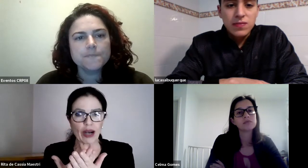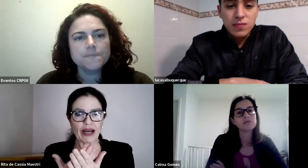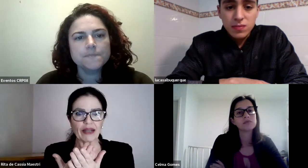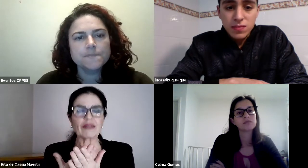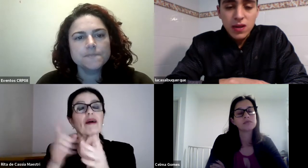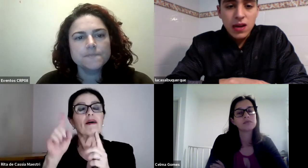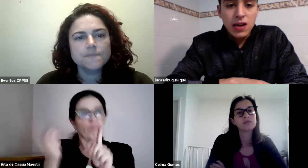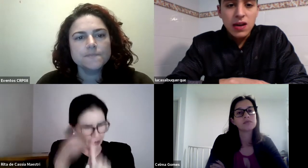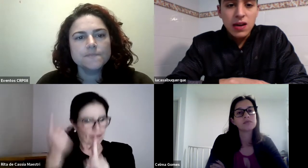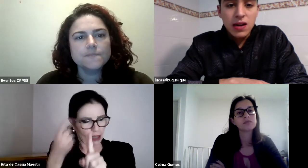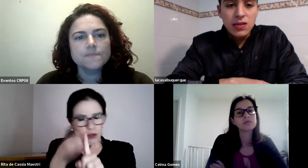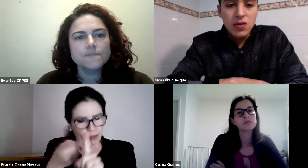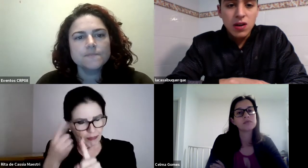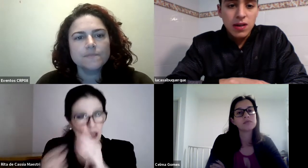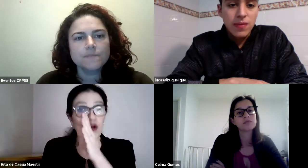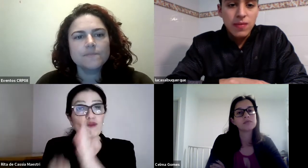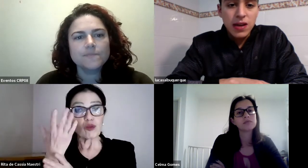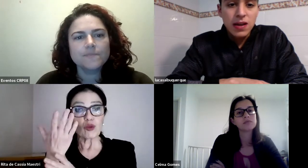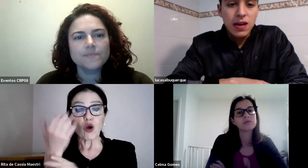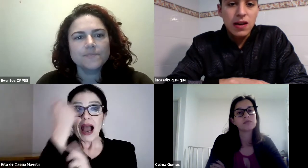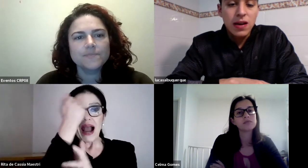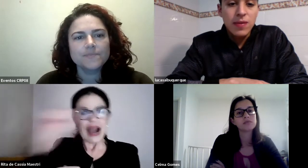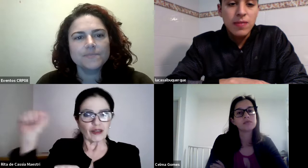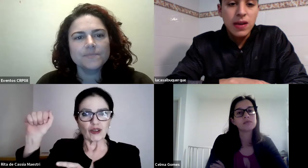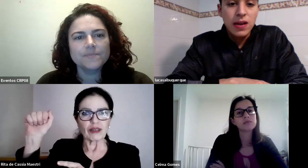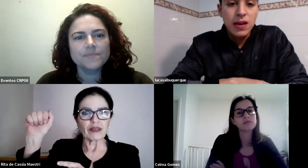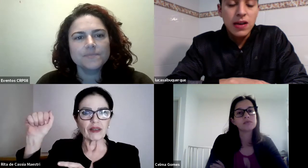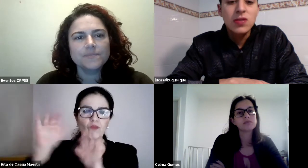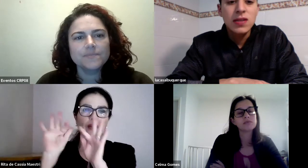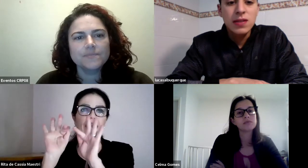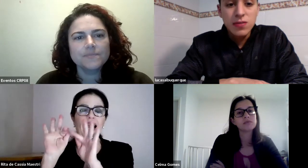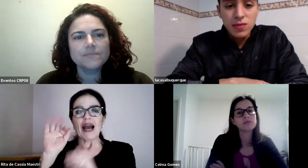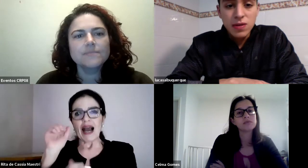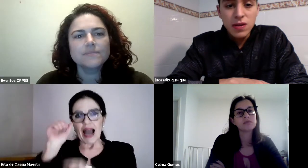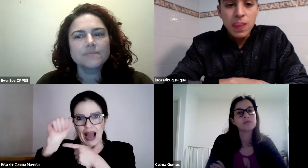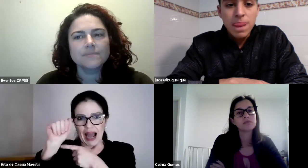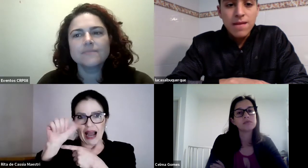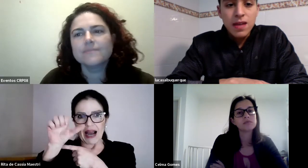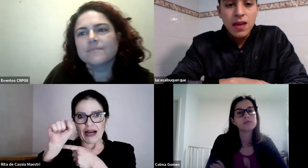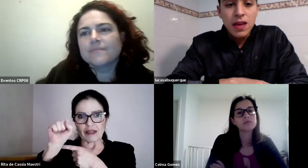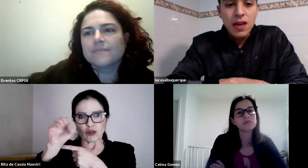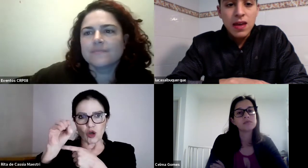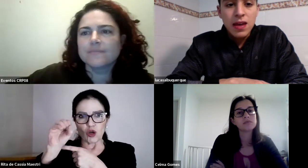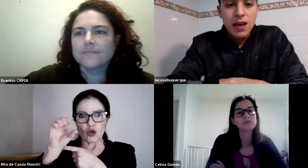fundou a escola, a primeira